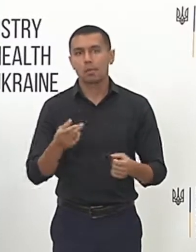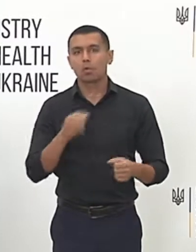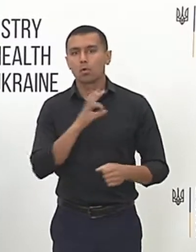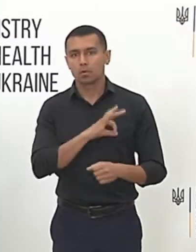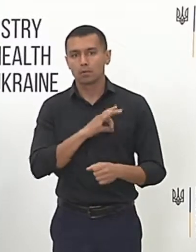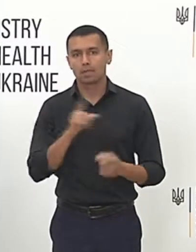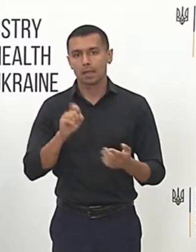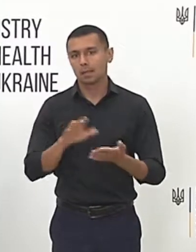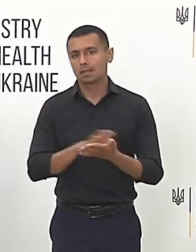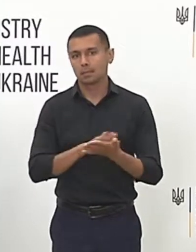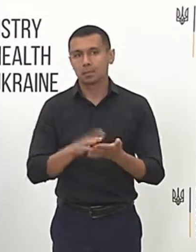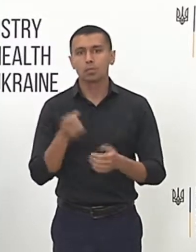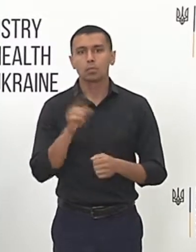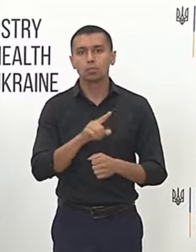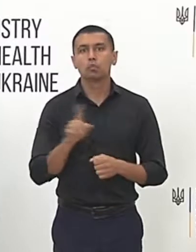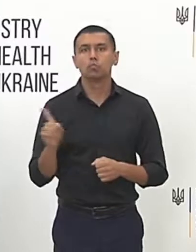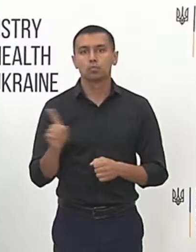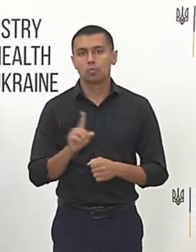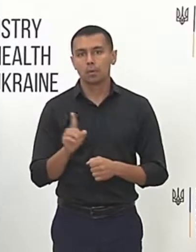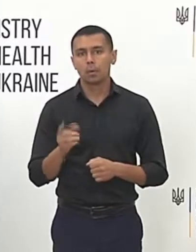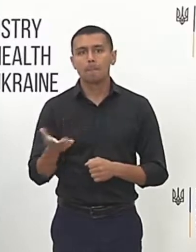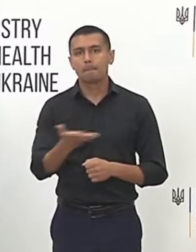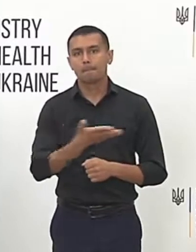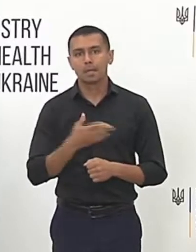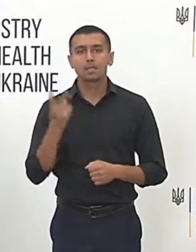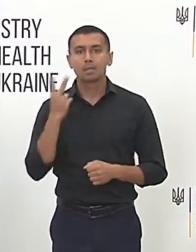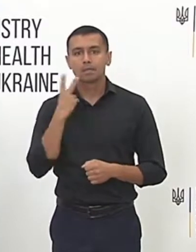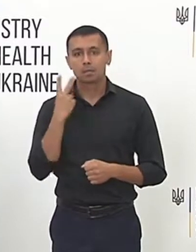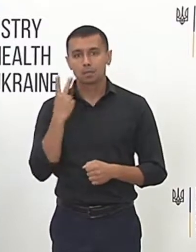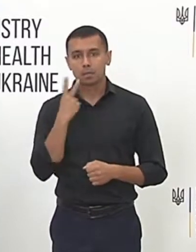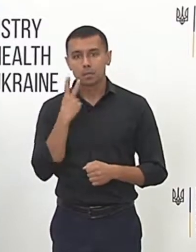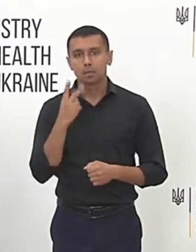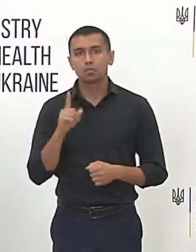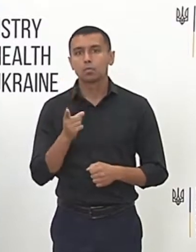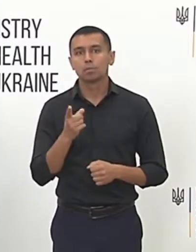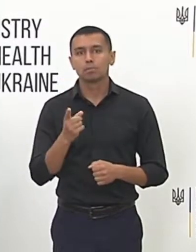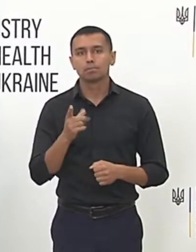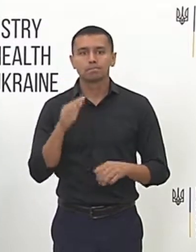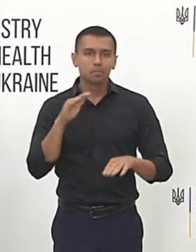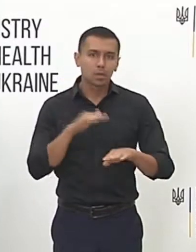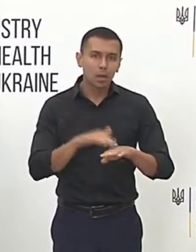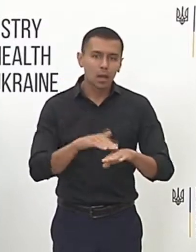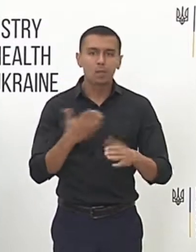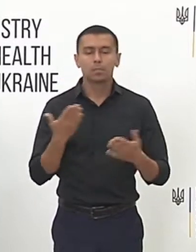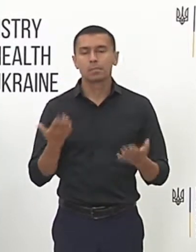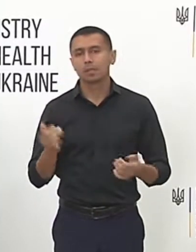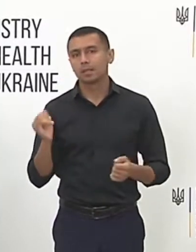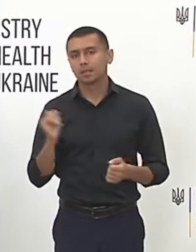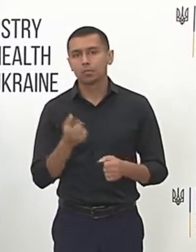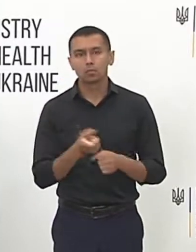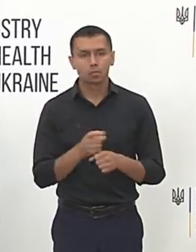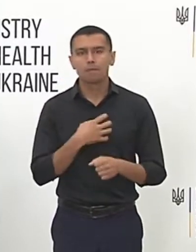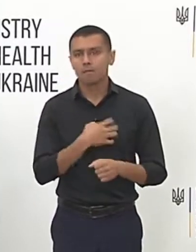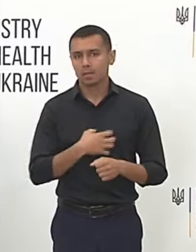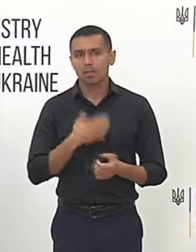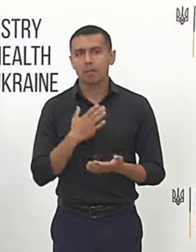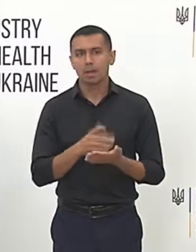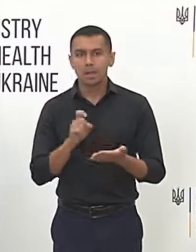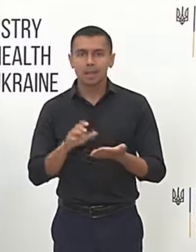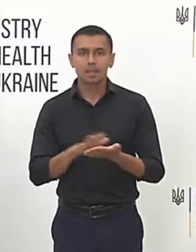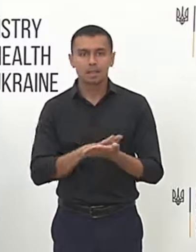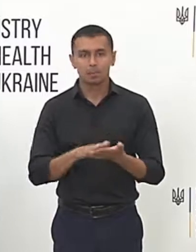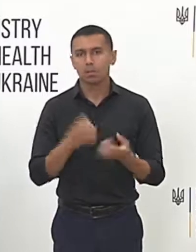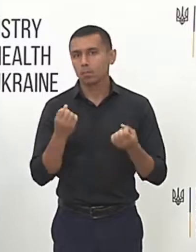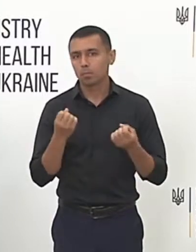користуватися антисептиками. Тому що ми завжди чого стикаємось, і дуже важливо мати